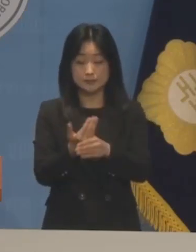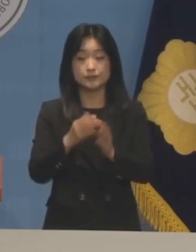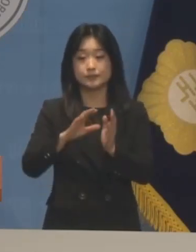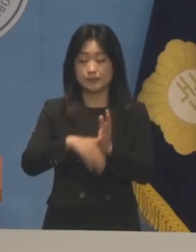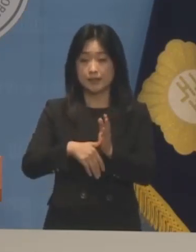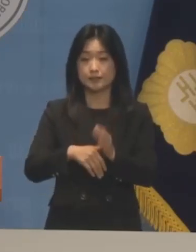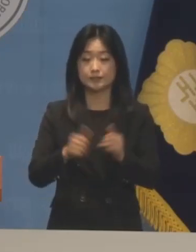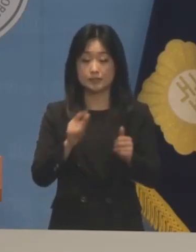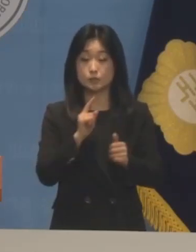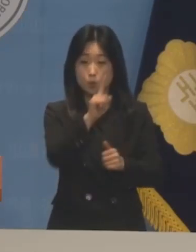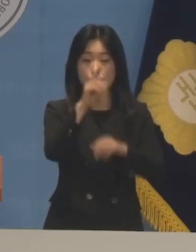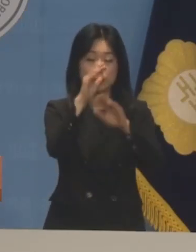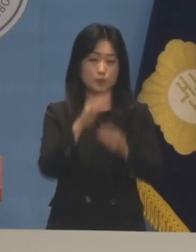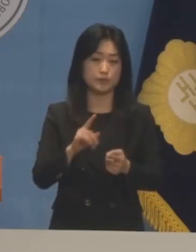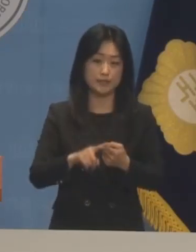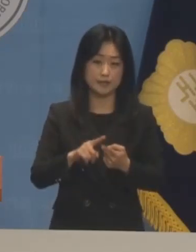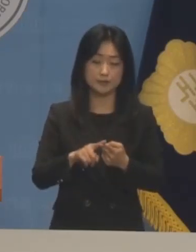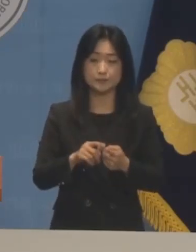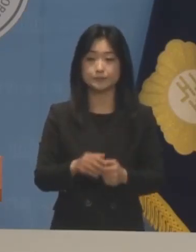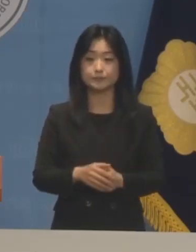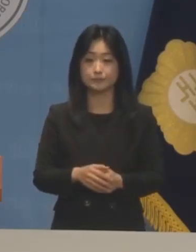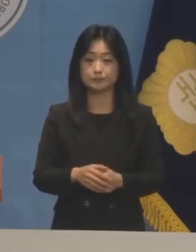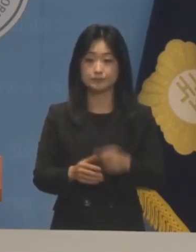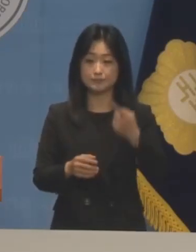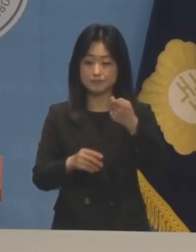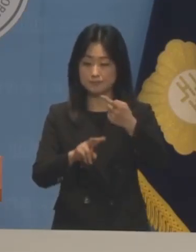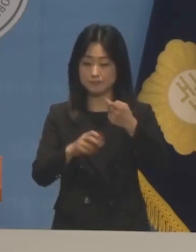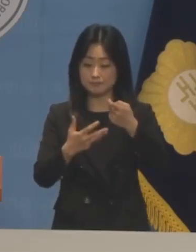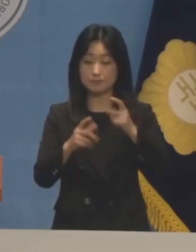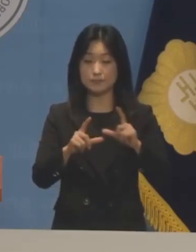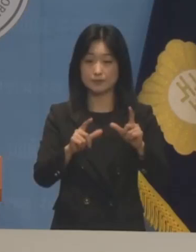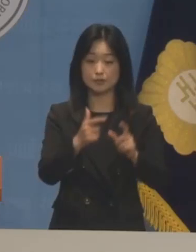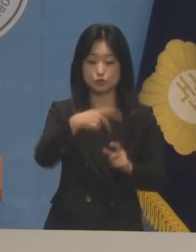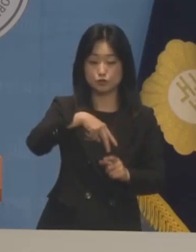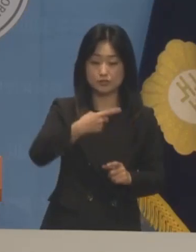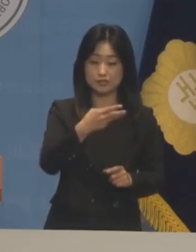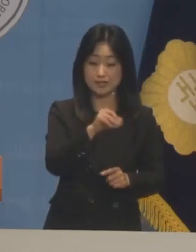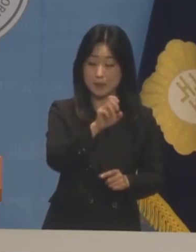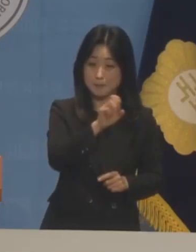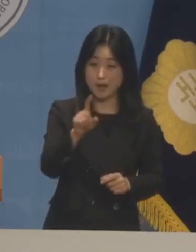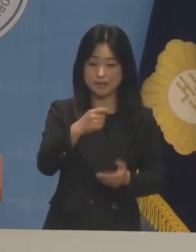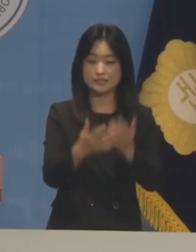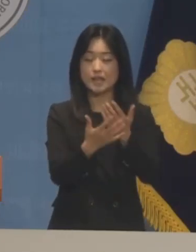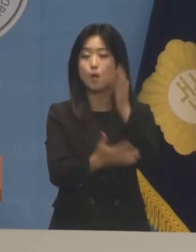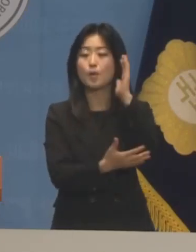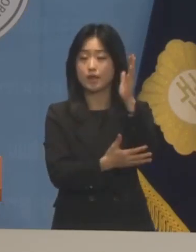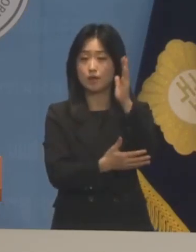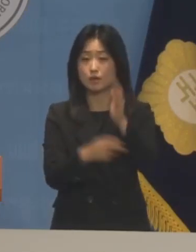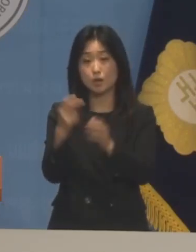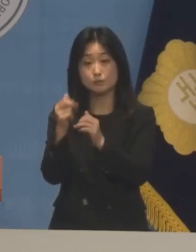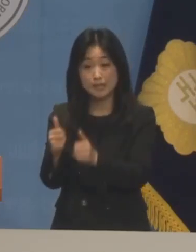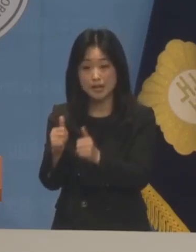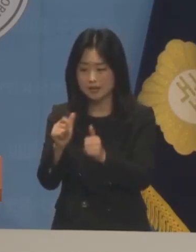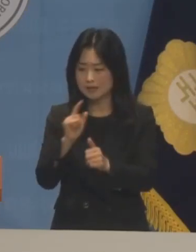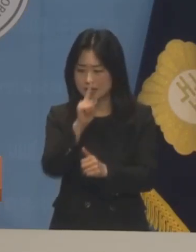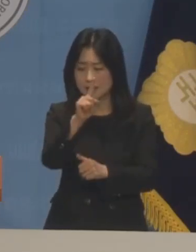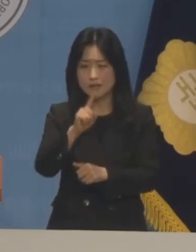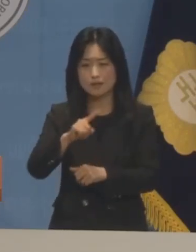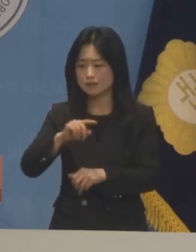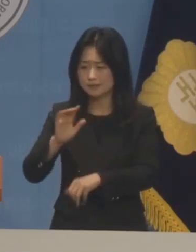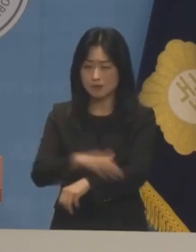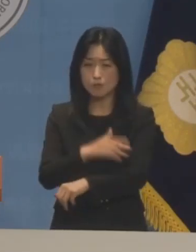및 기소와 관련하여 2024년 11월 28일 뉴스타파는 기자회견을 열고 검찰의 위법한 압수수색